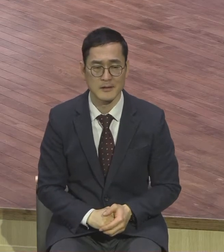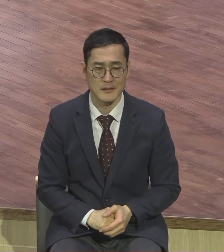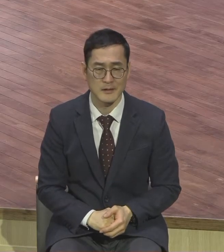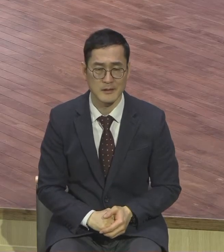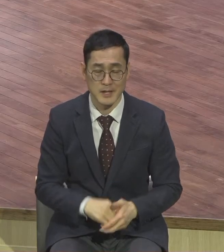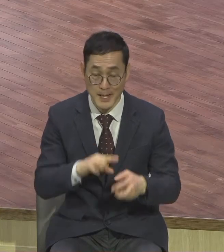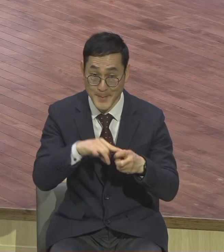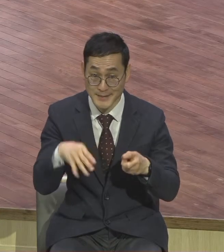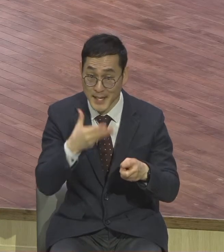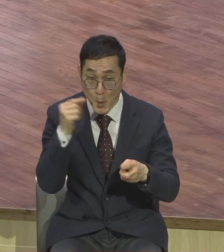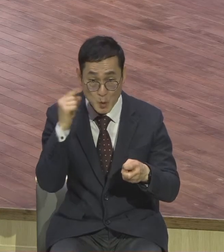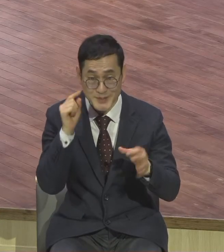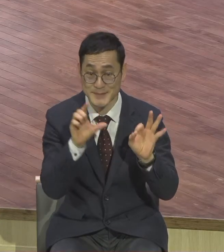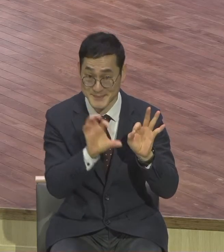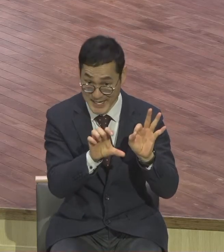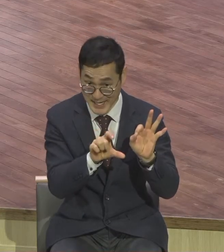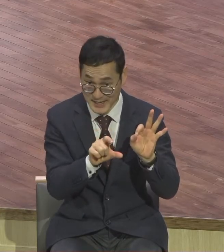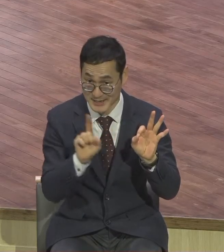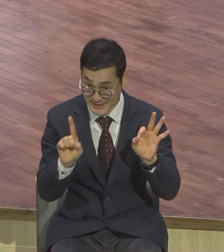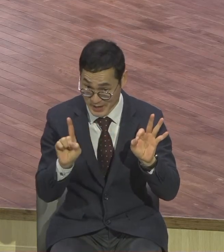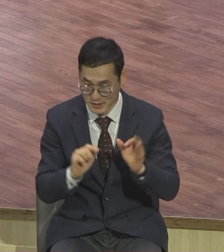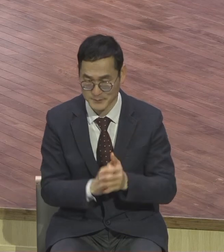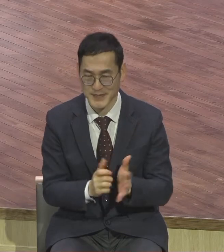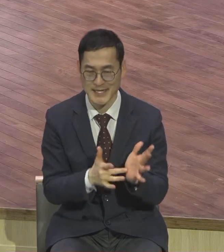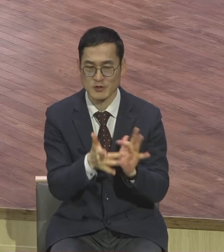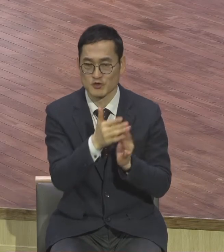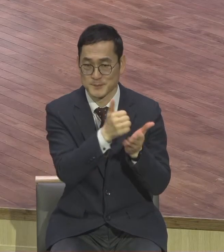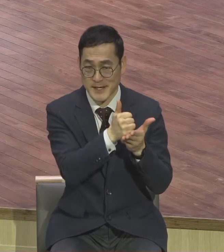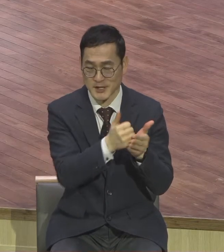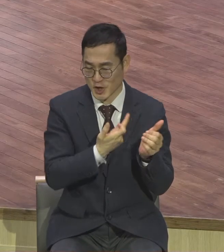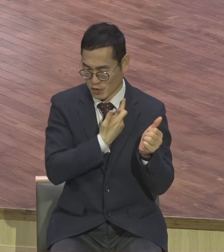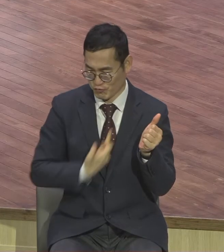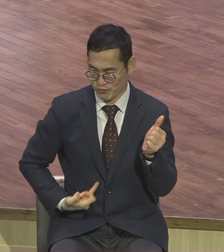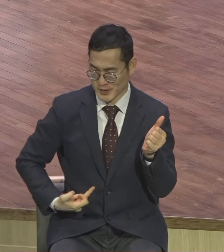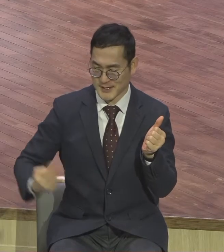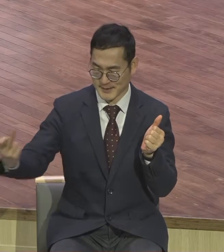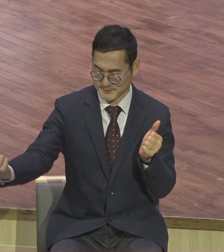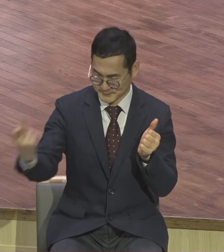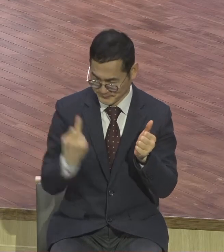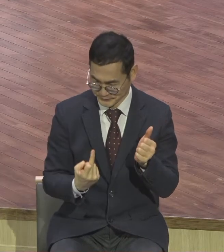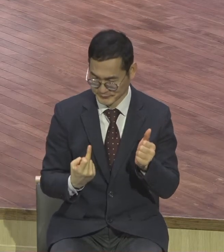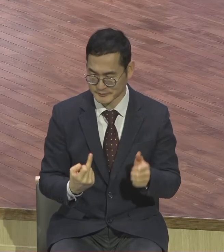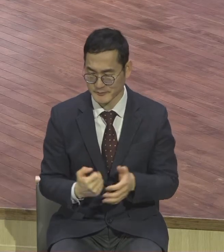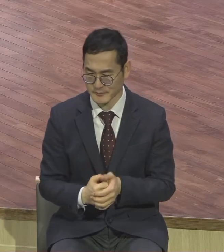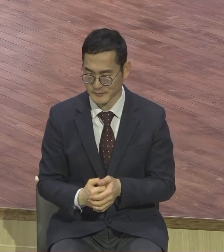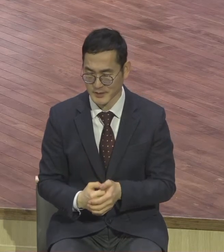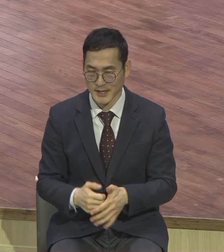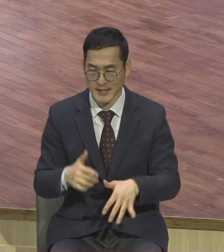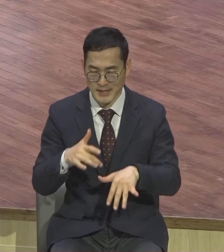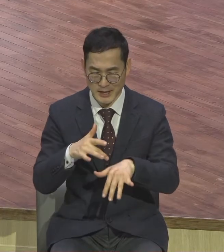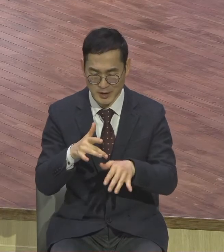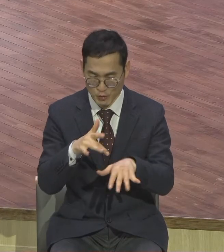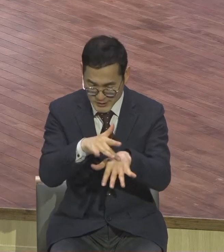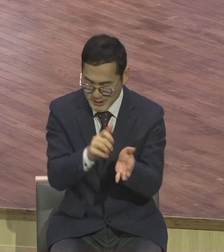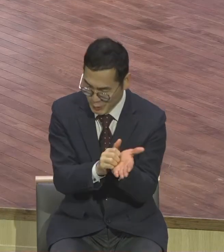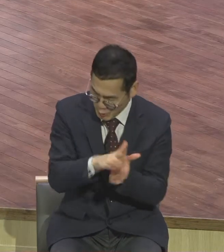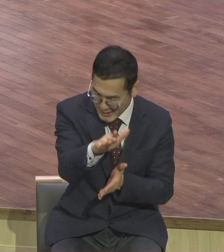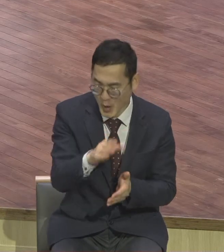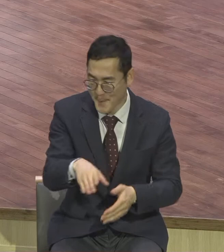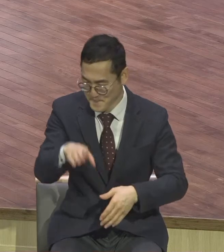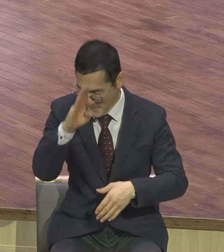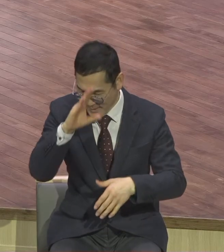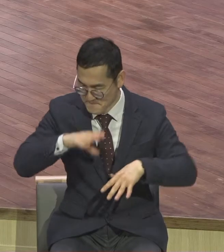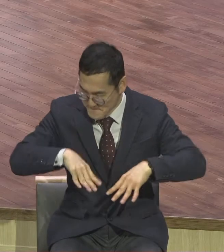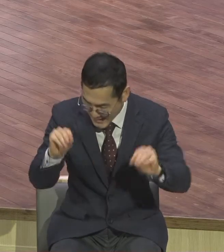마태봉 10장 2절에 예수께서 그의 열두 제자를 부르사 더러운 귀신을 쫓아내며 모든 병과